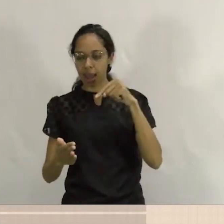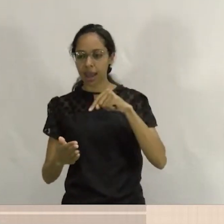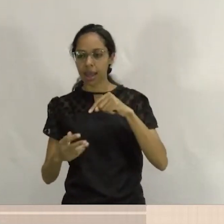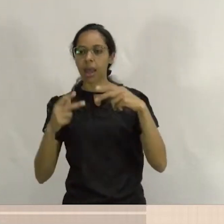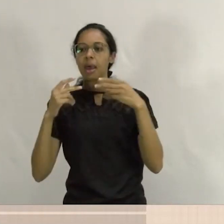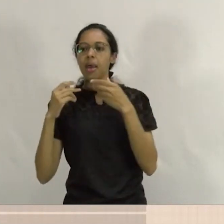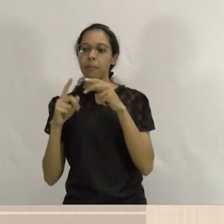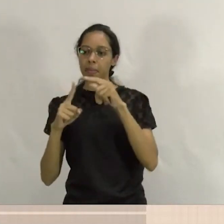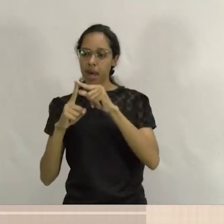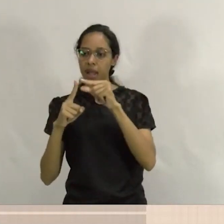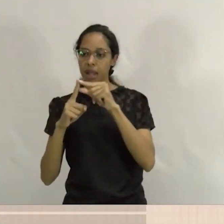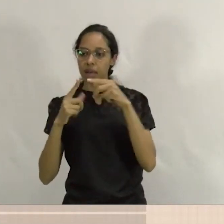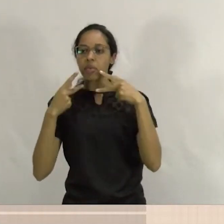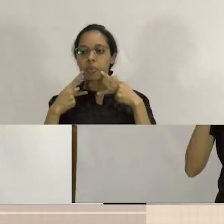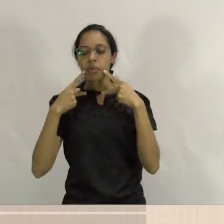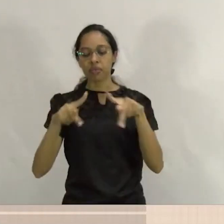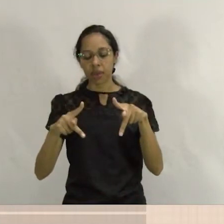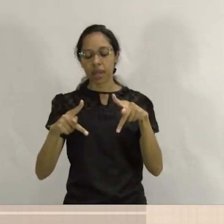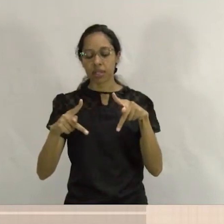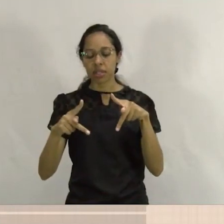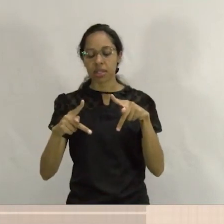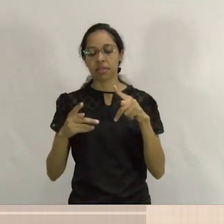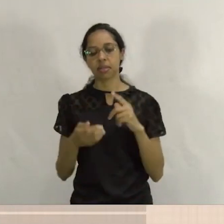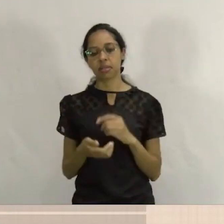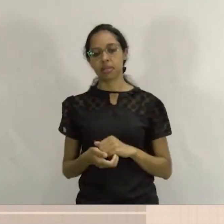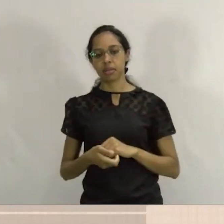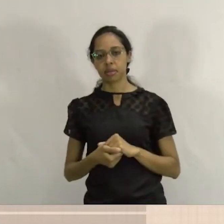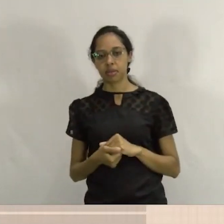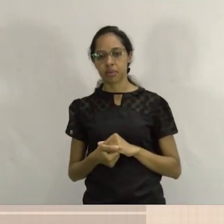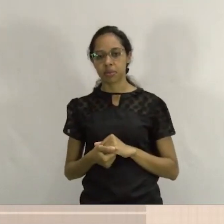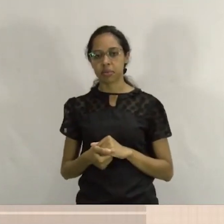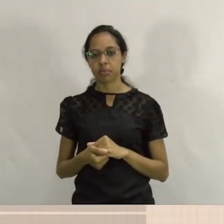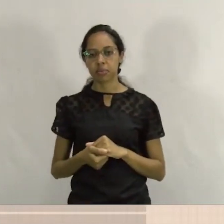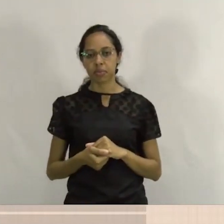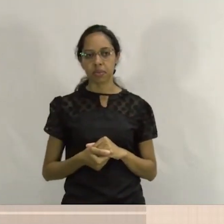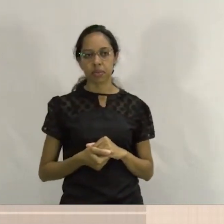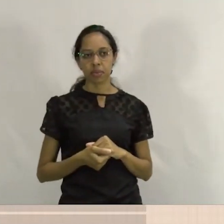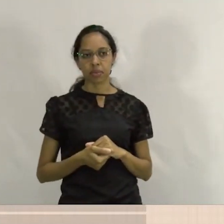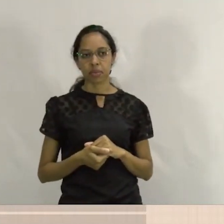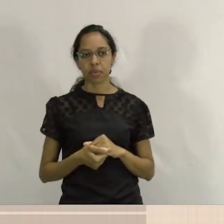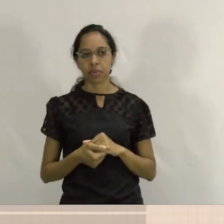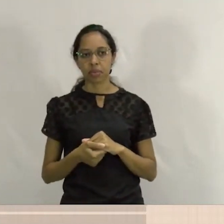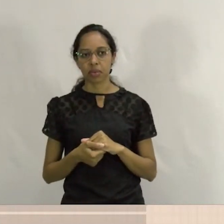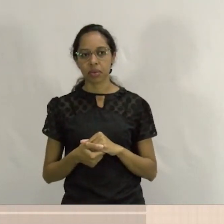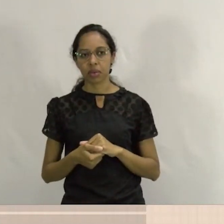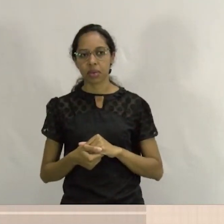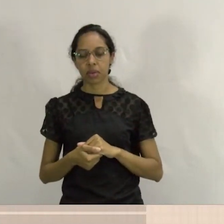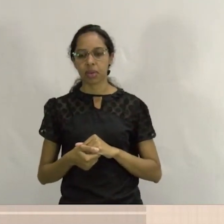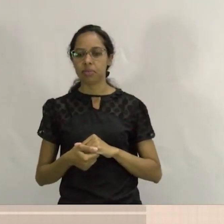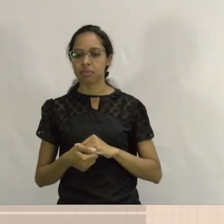E a igreja de Éfeso se refere principalmente à igreja no primeiro século.